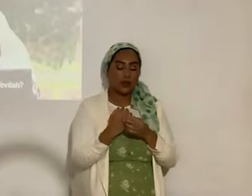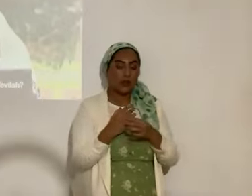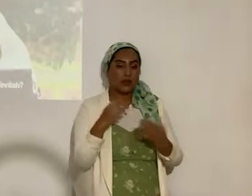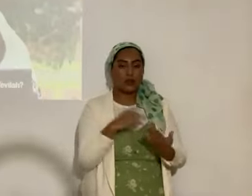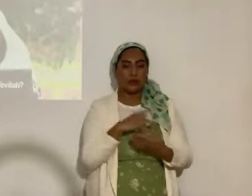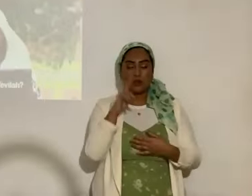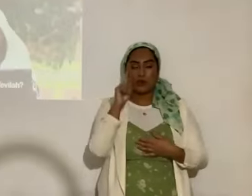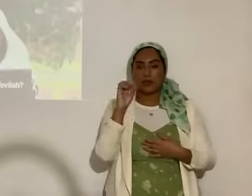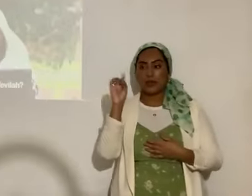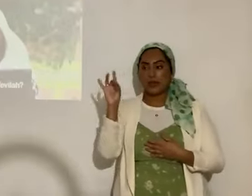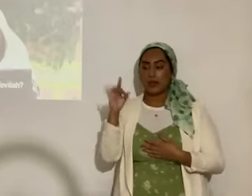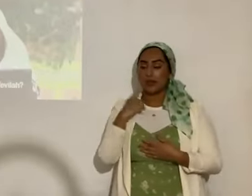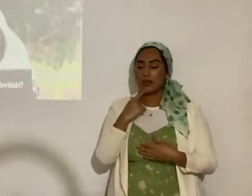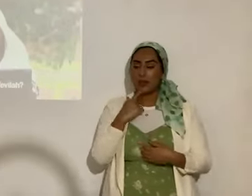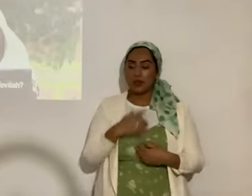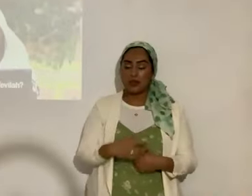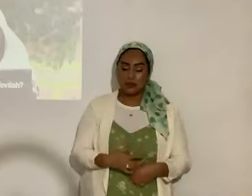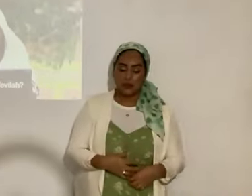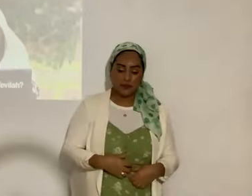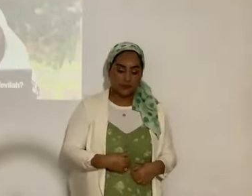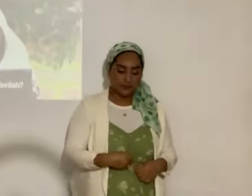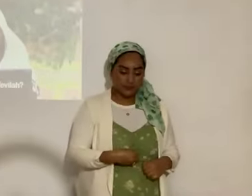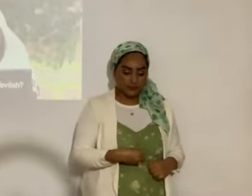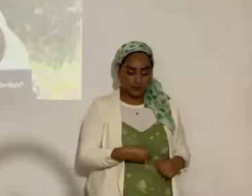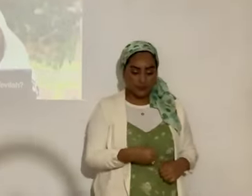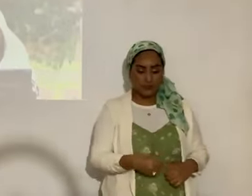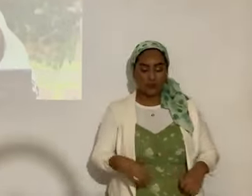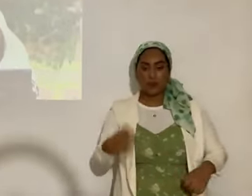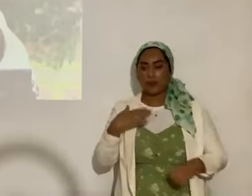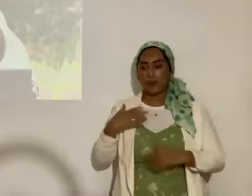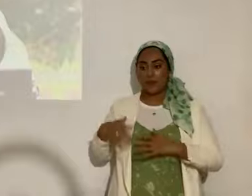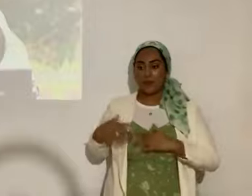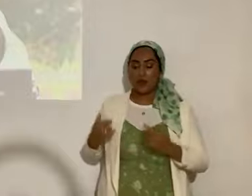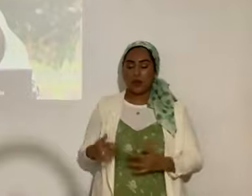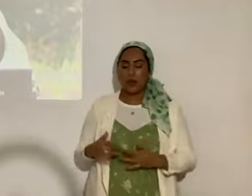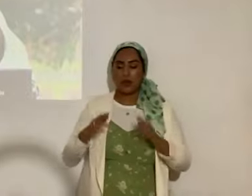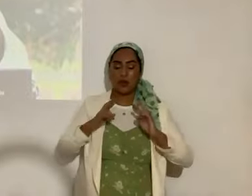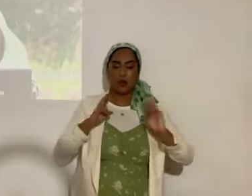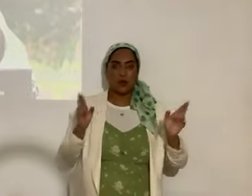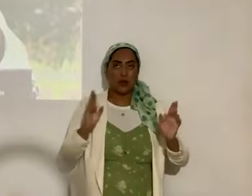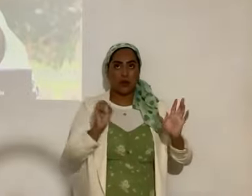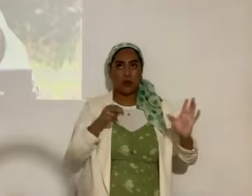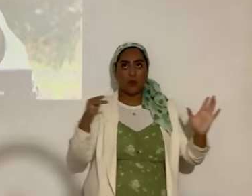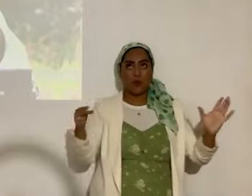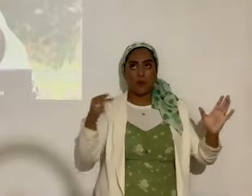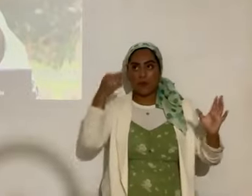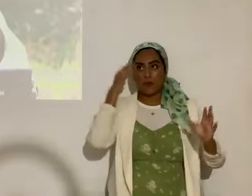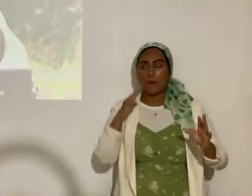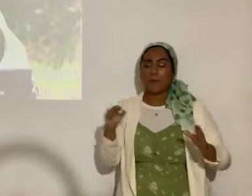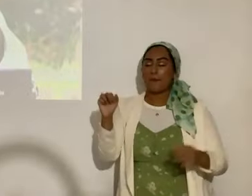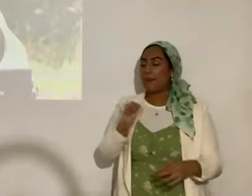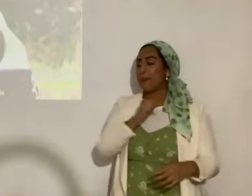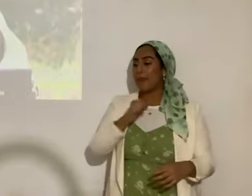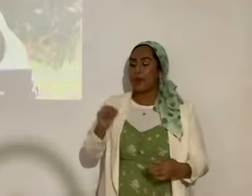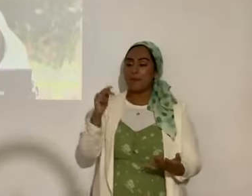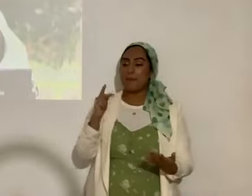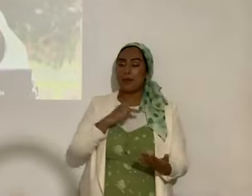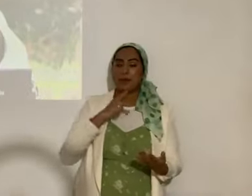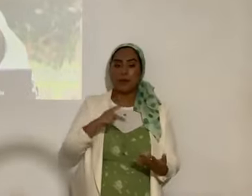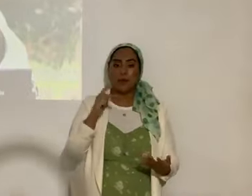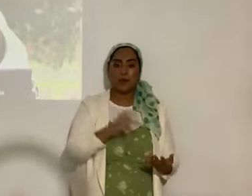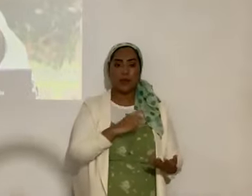salmo 108 dice así todos juntos Mi corazón está dispuesto o Elohim cantaré y entonaré